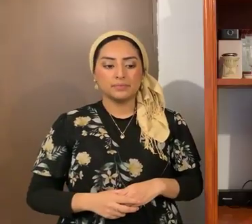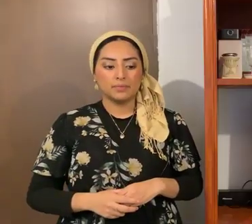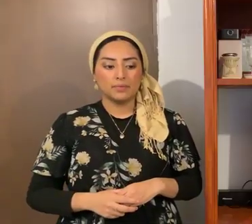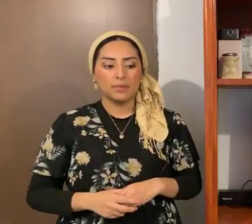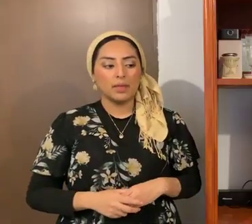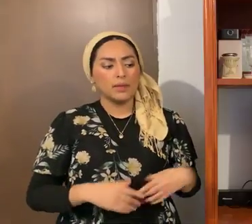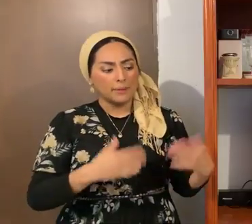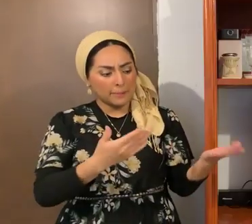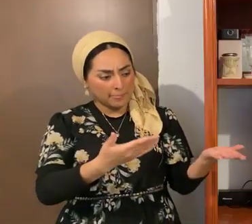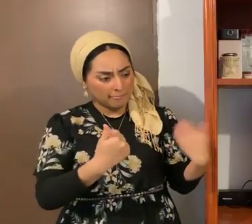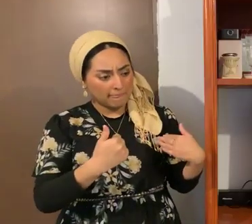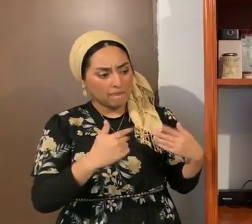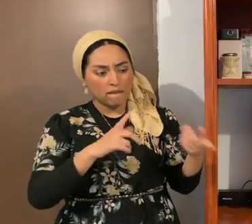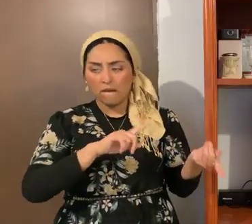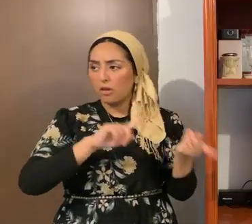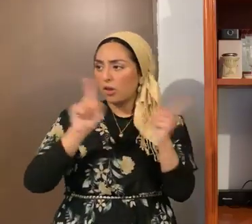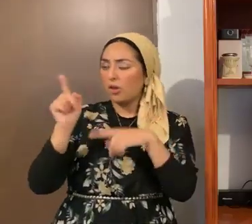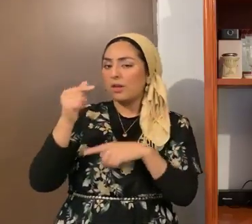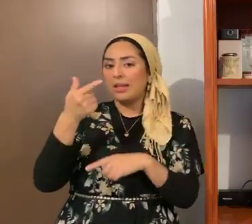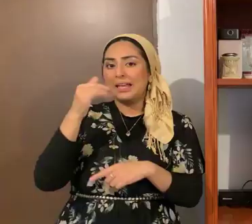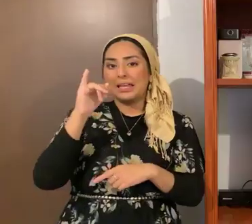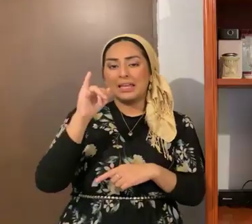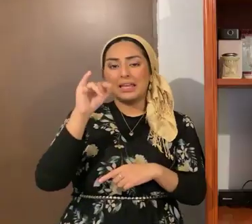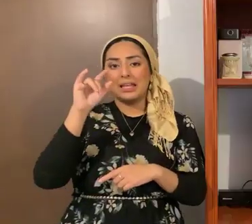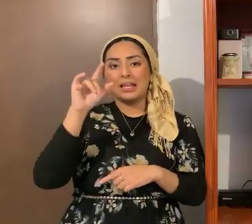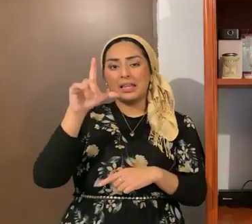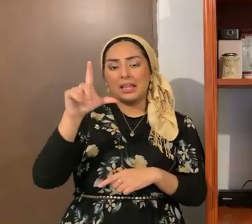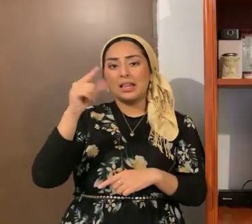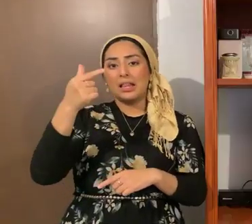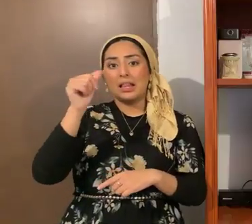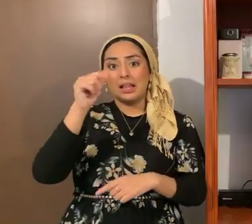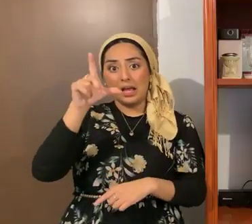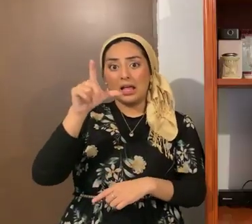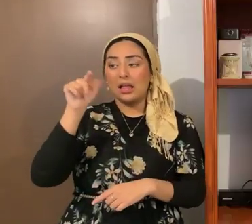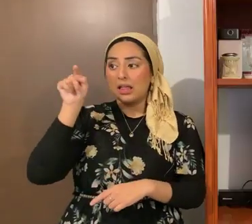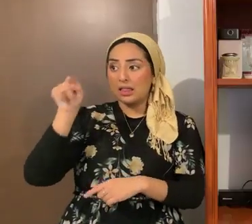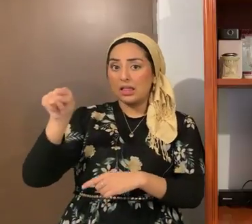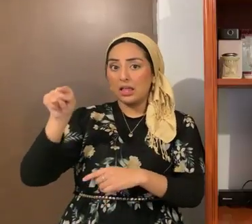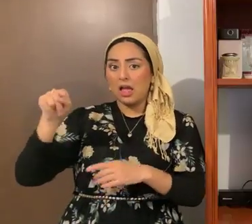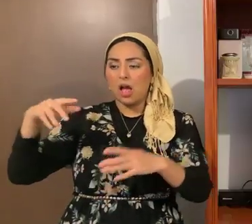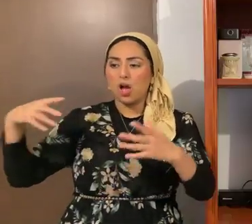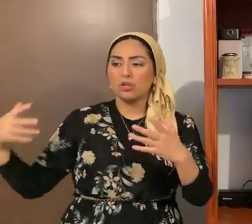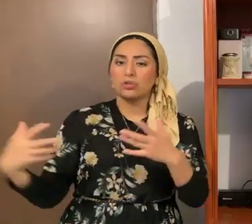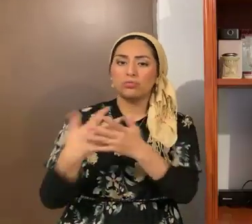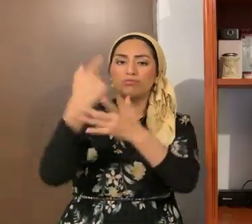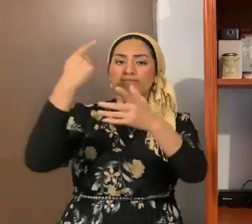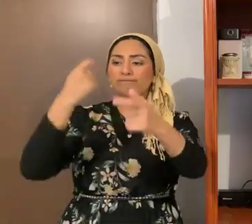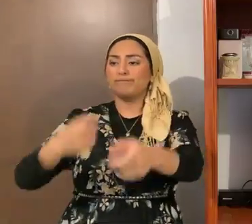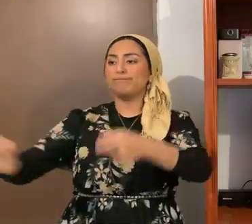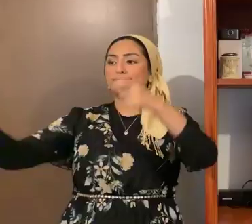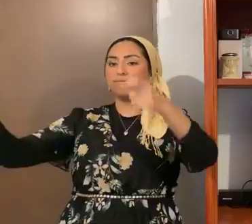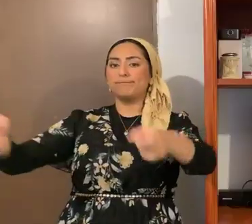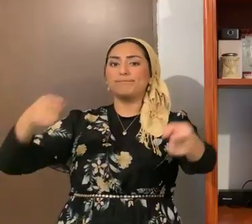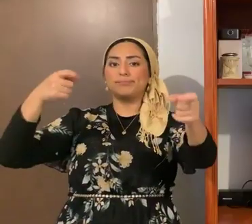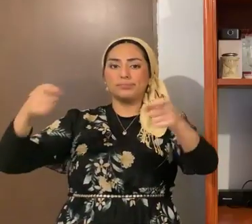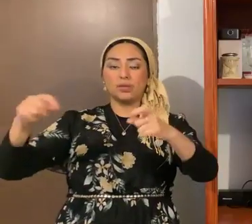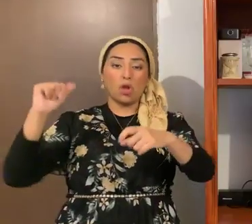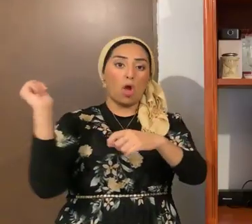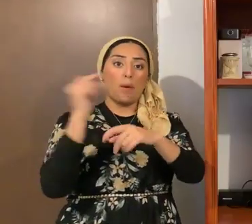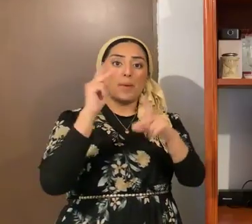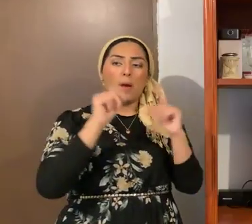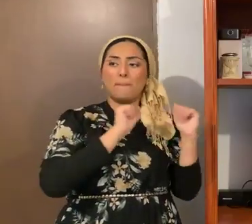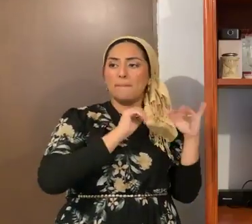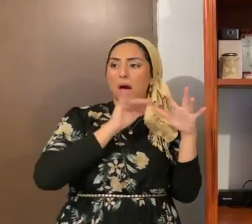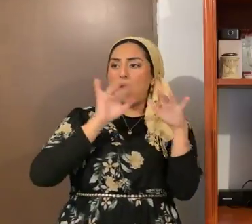pueblo: venid, vamos a Gilgal para que renovemos allí el reino. A ver el 15. Y fue todo el pueblo